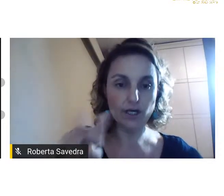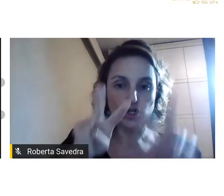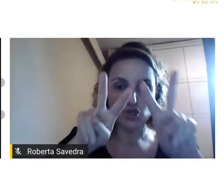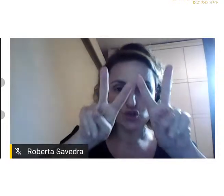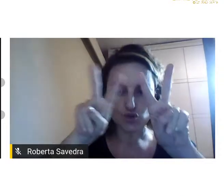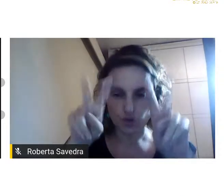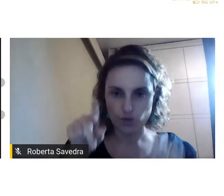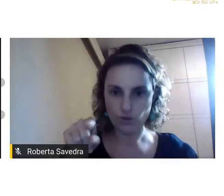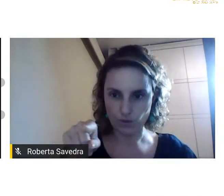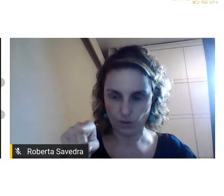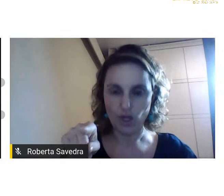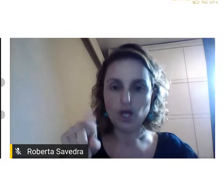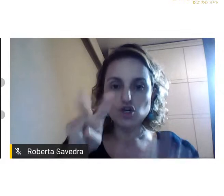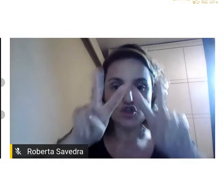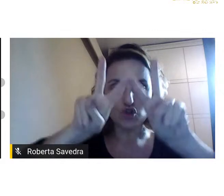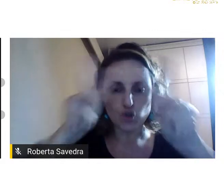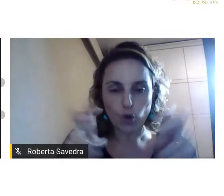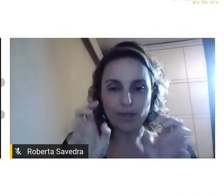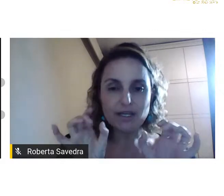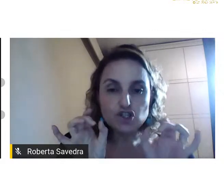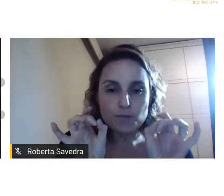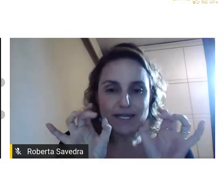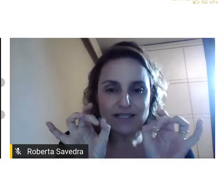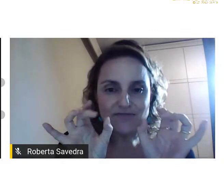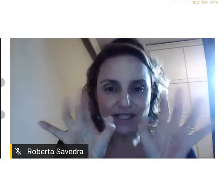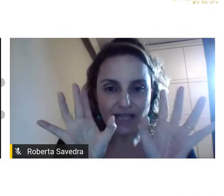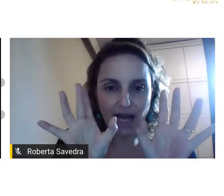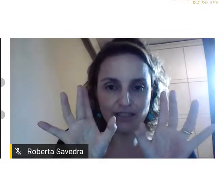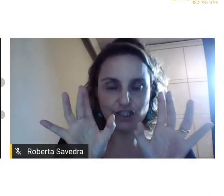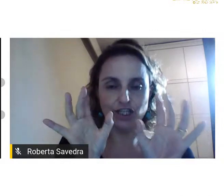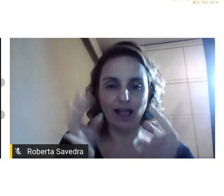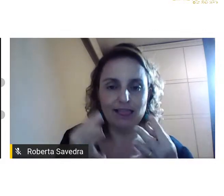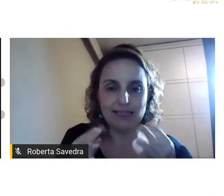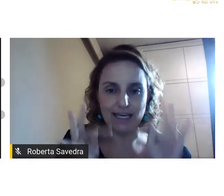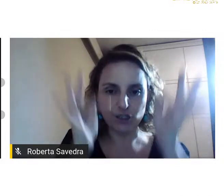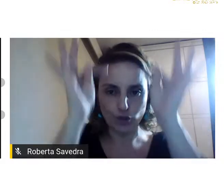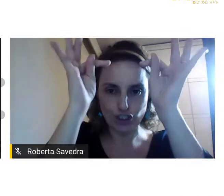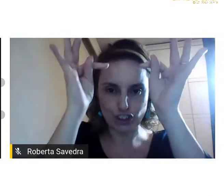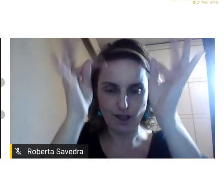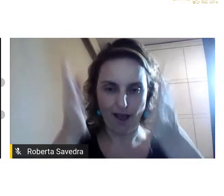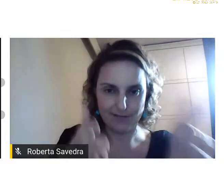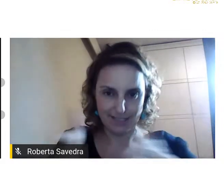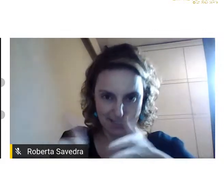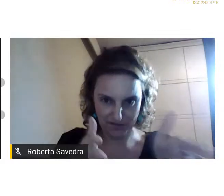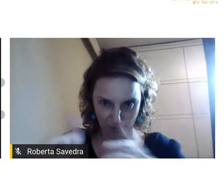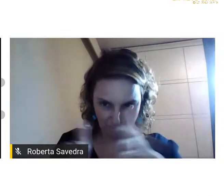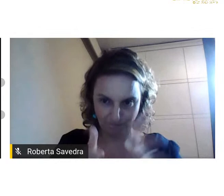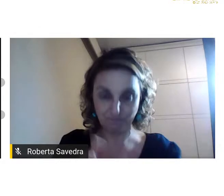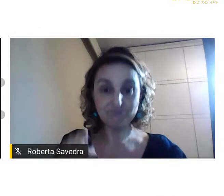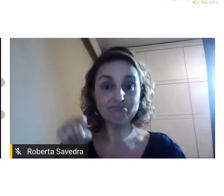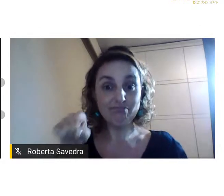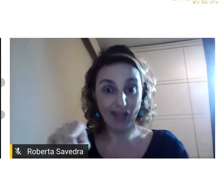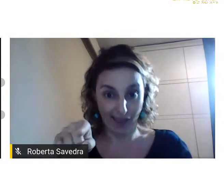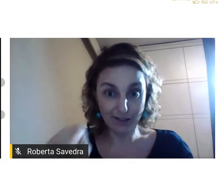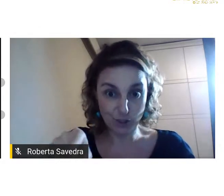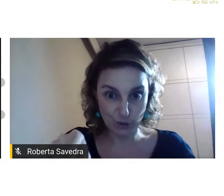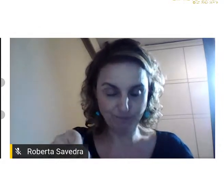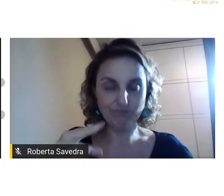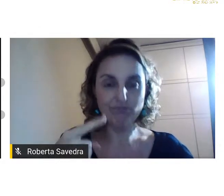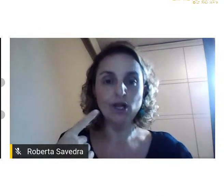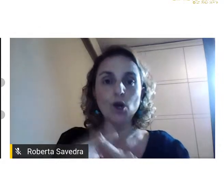e tem uma outra pergunta que eu botar lendo aqui a respeito da